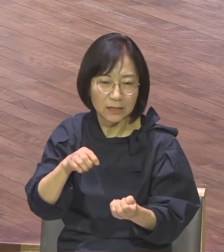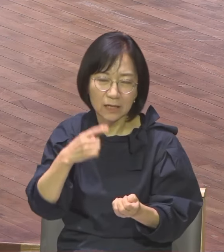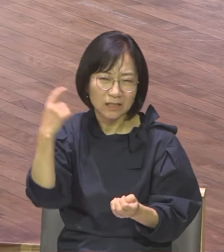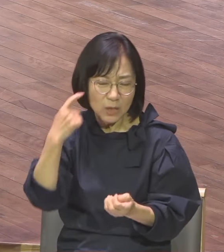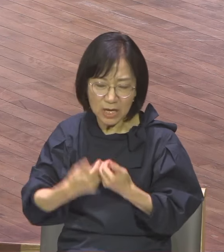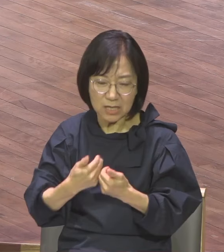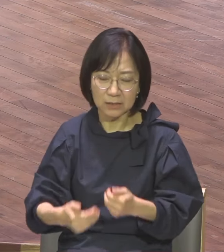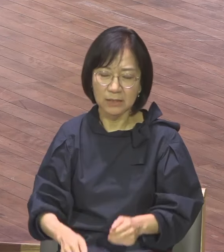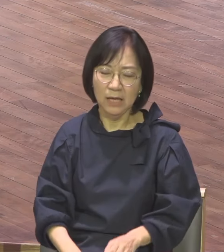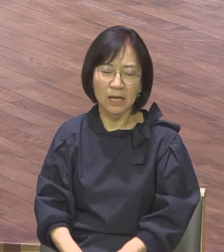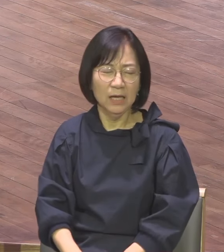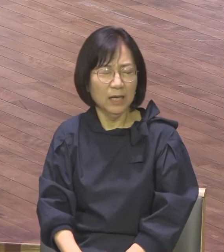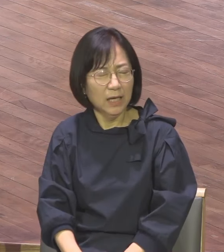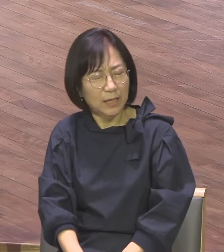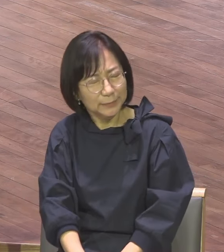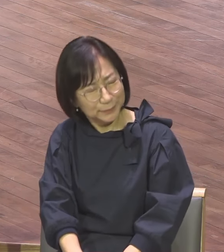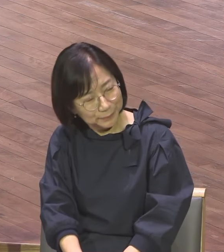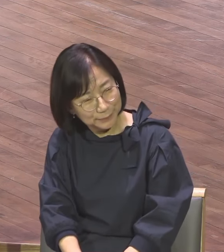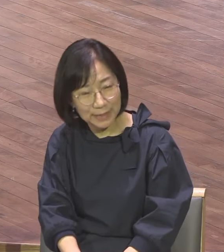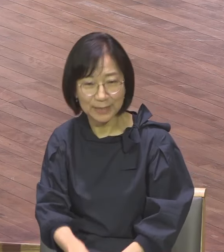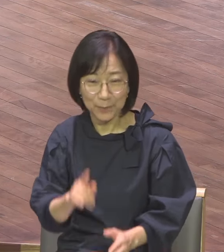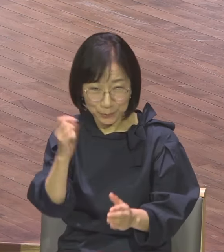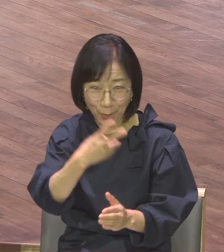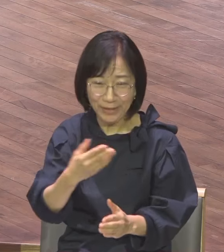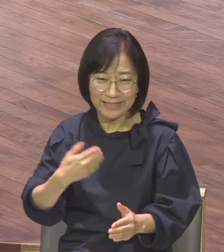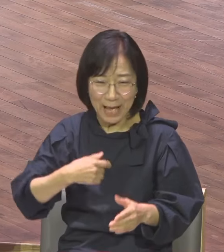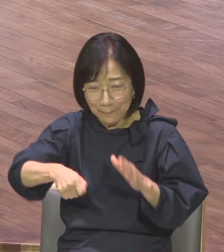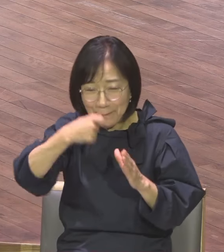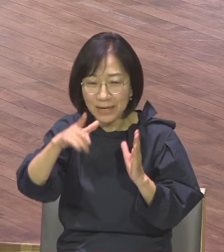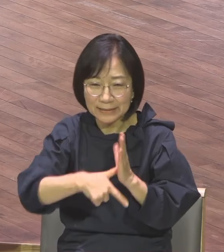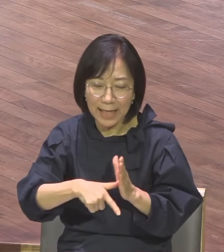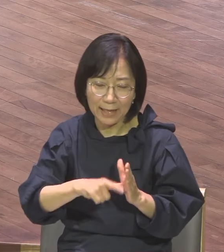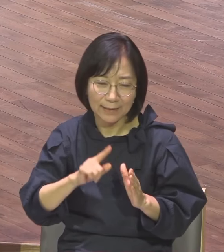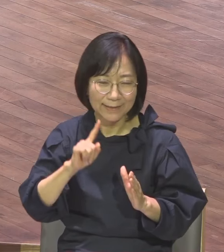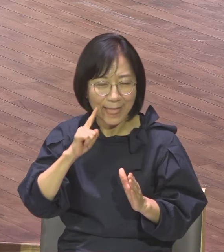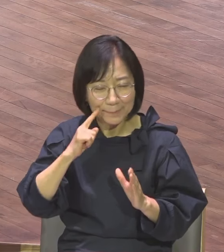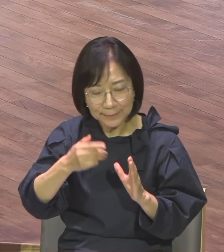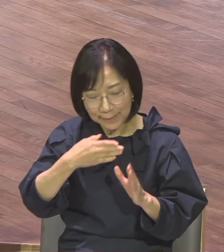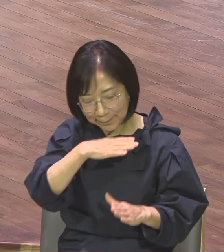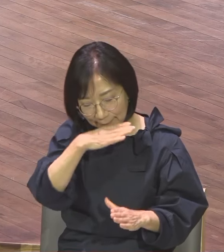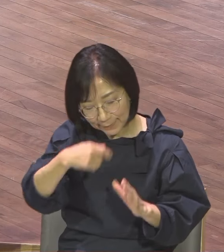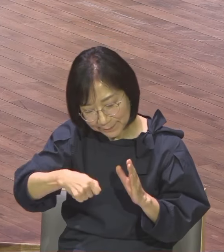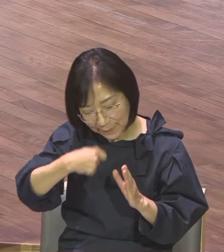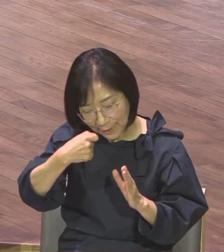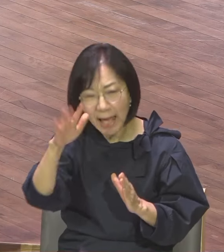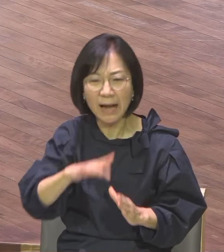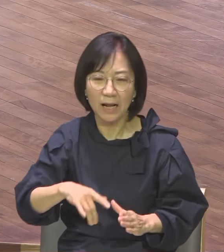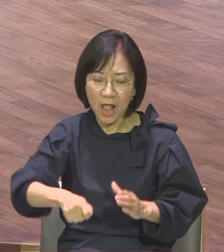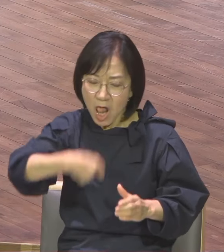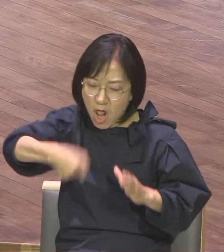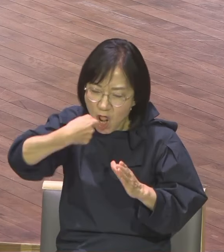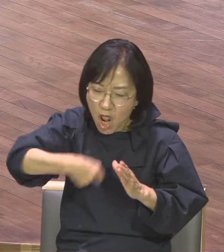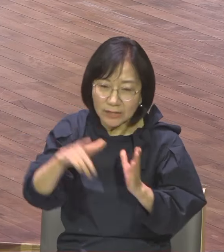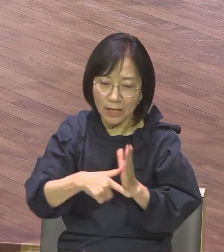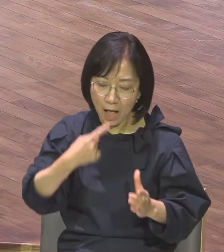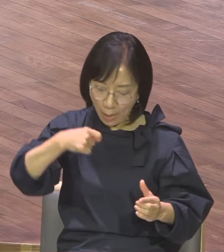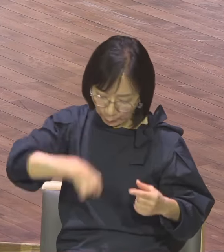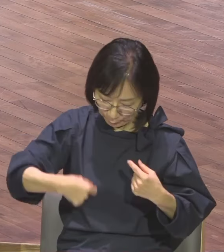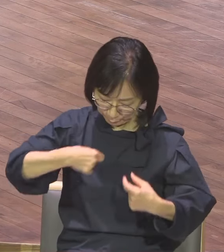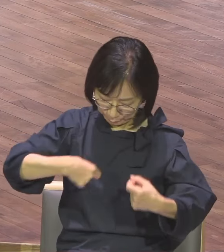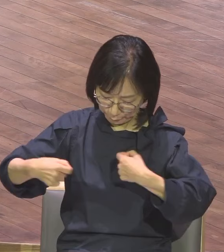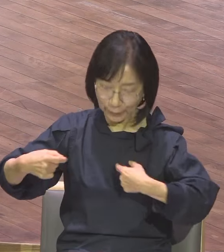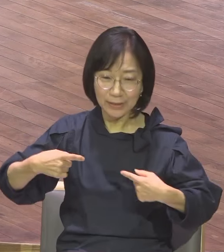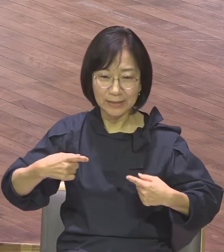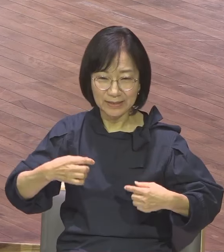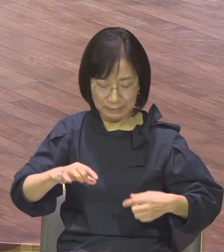근데 제가 또 사실 좀 터프하거든요. 먹을 때 막 흘리거든요. 막 이렇게 막 옷 다 베리고 막 당연하게 나는 그렇게